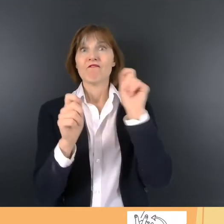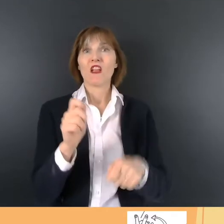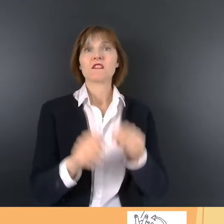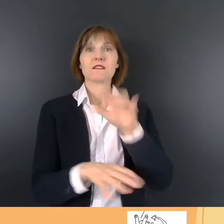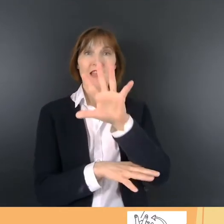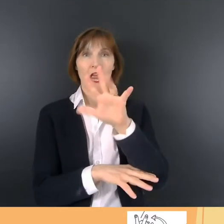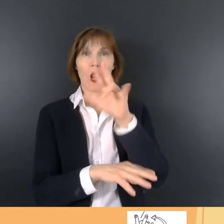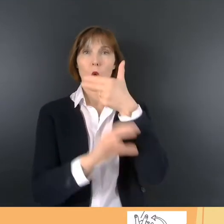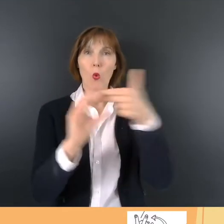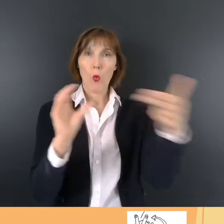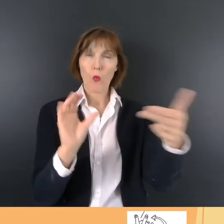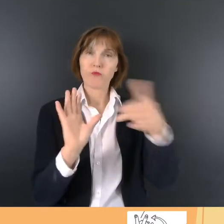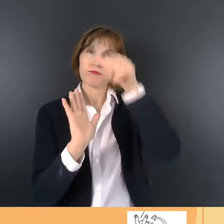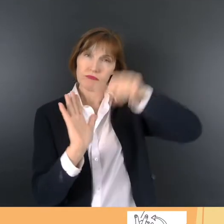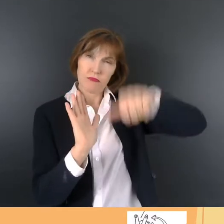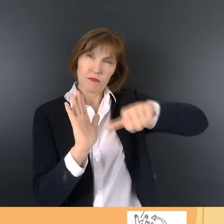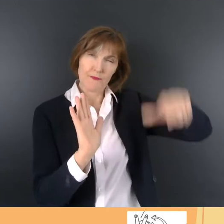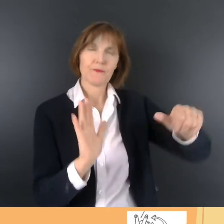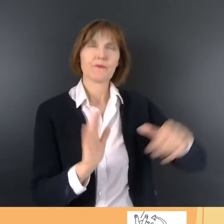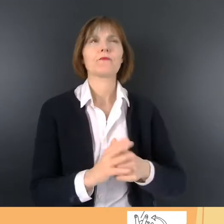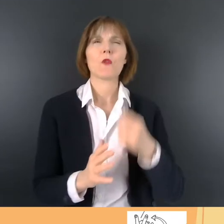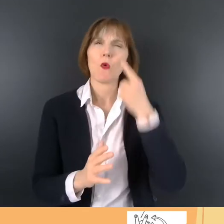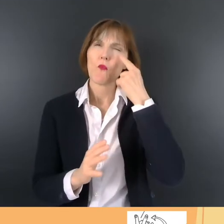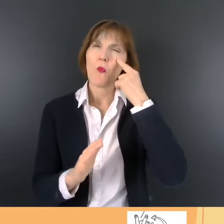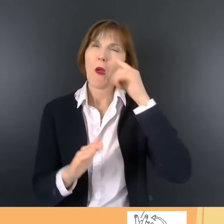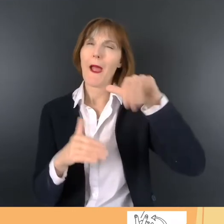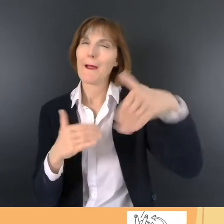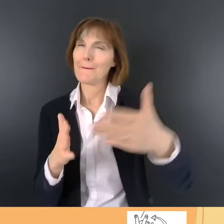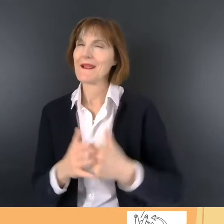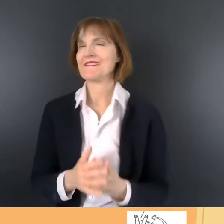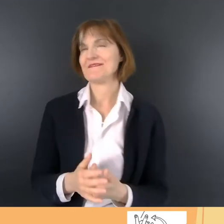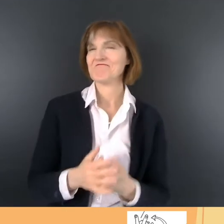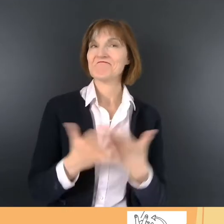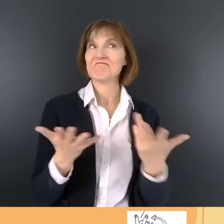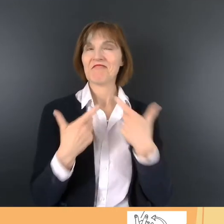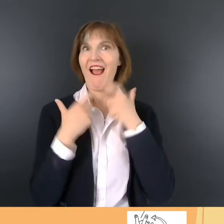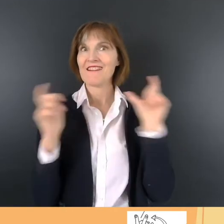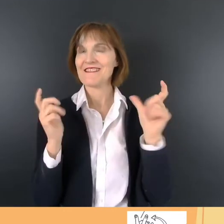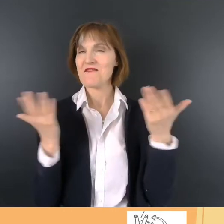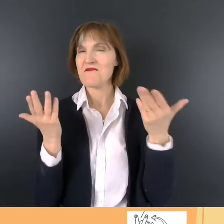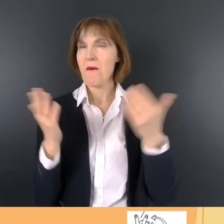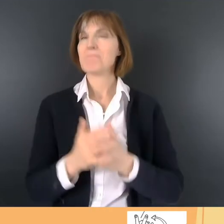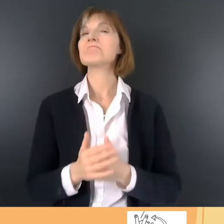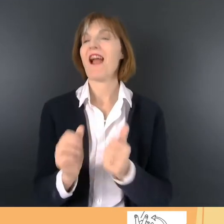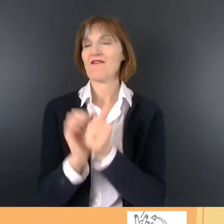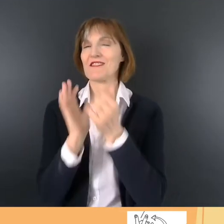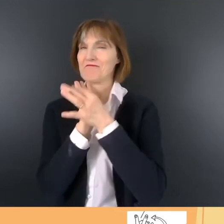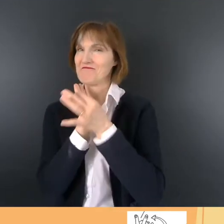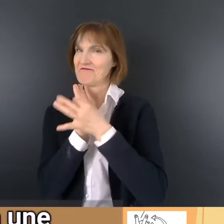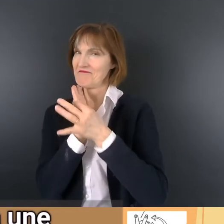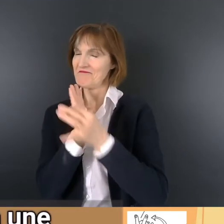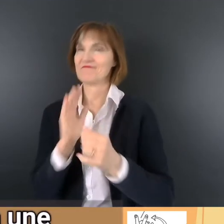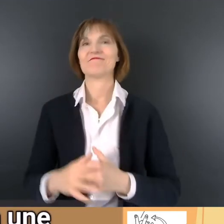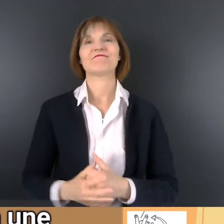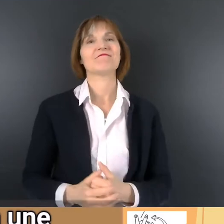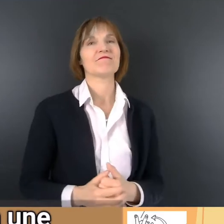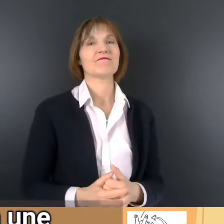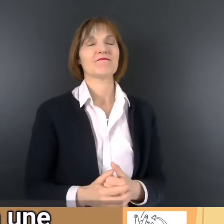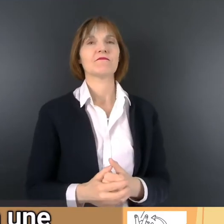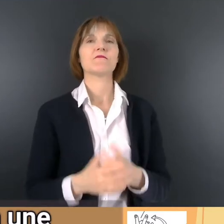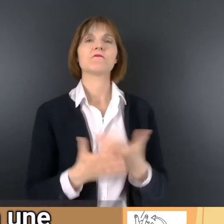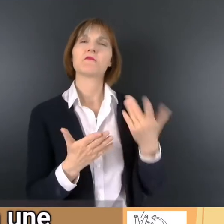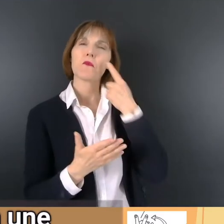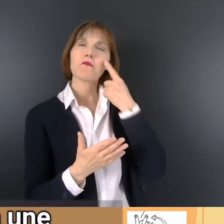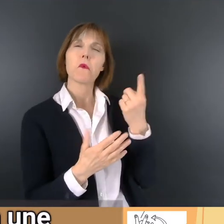Nous verrons ensuite quels sont les programmes qui sont accessibles avec cette adhésion-là. Donc, ici, il une